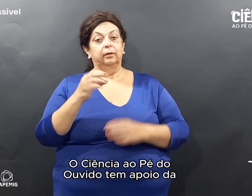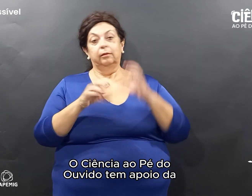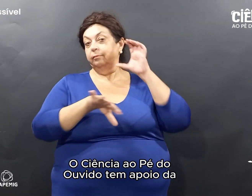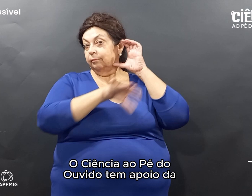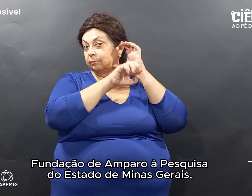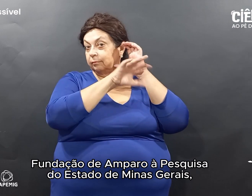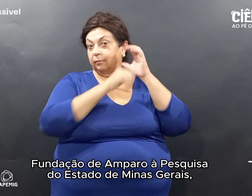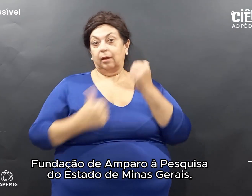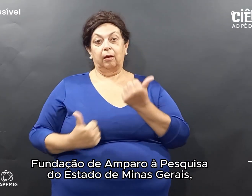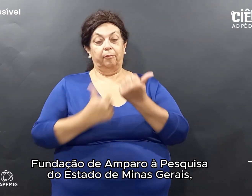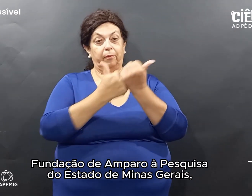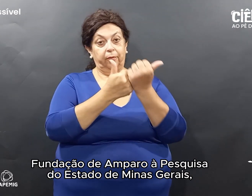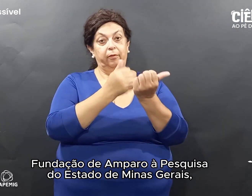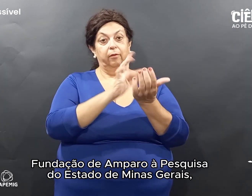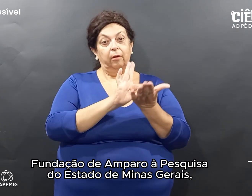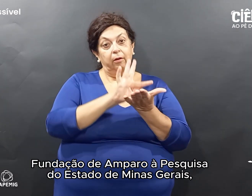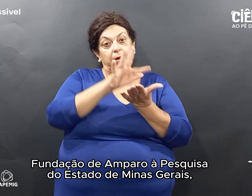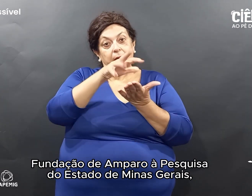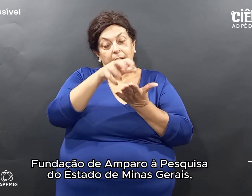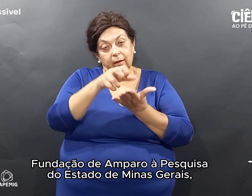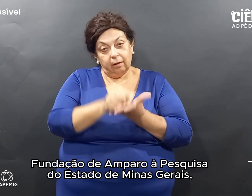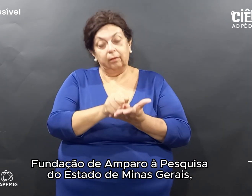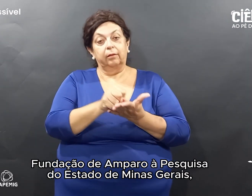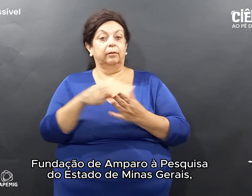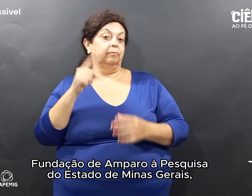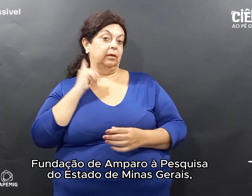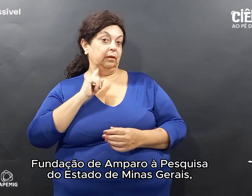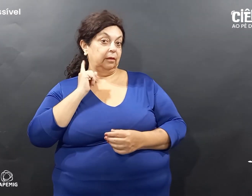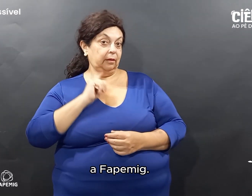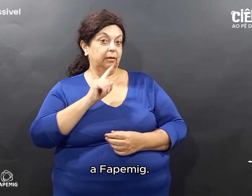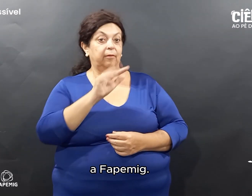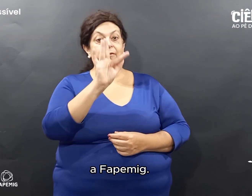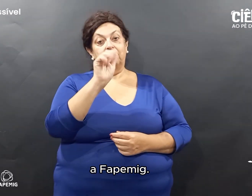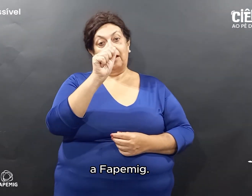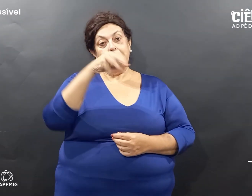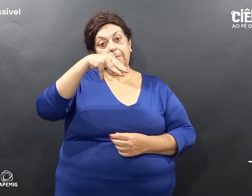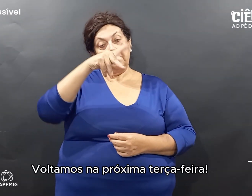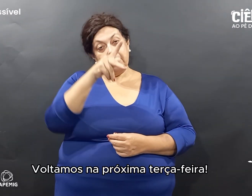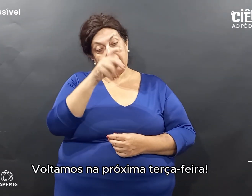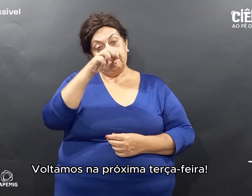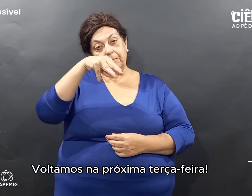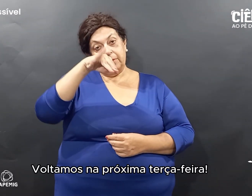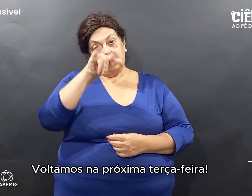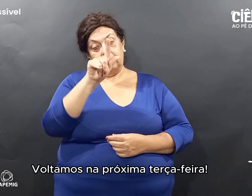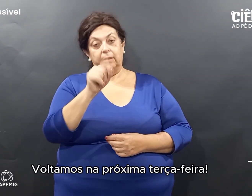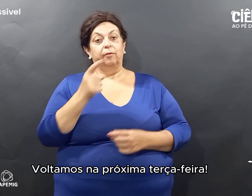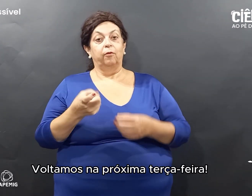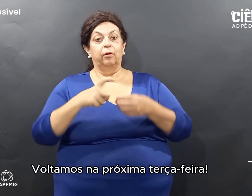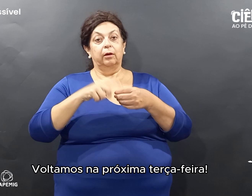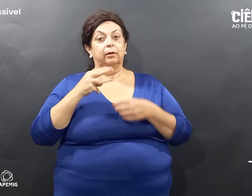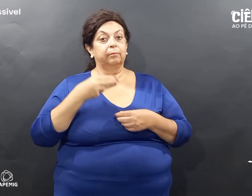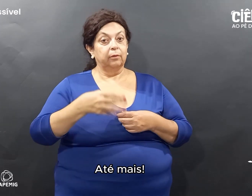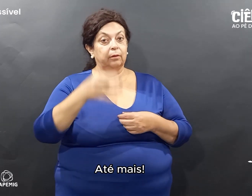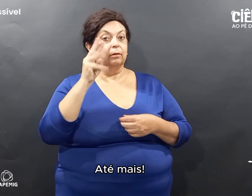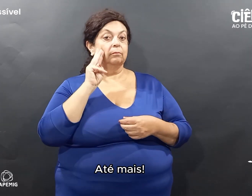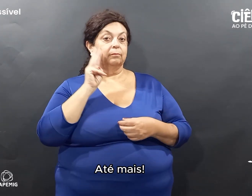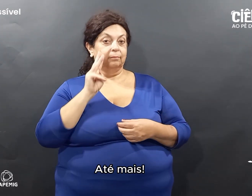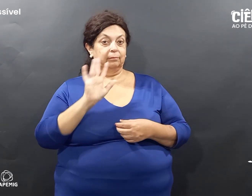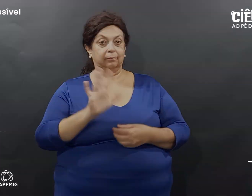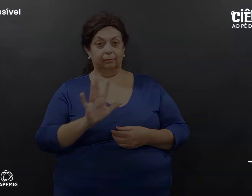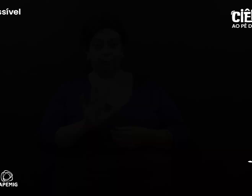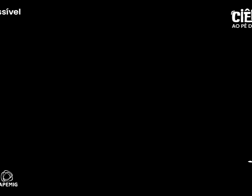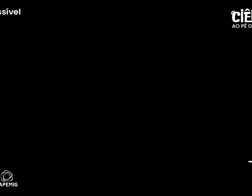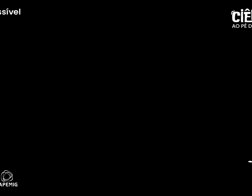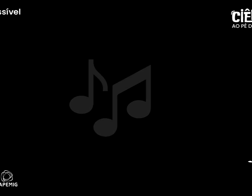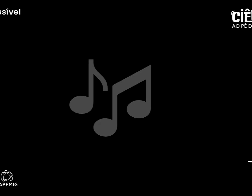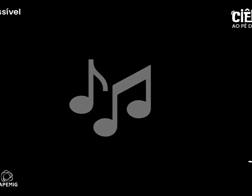Ouvido tem apoio da Fundação de Amparo à Pesquisa do Estado de Minas Gerais, a FAPEMIG. Voltamos na próxima terça-feira. Até mais.